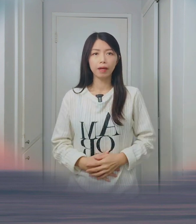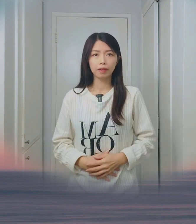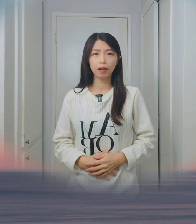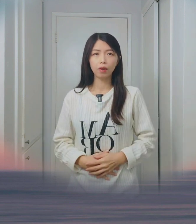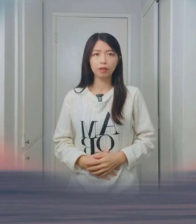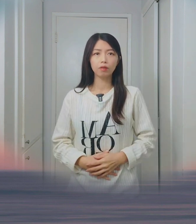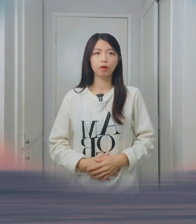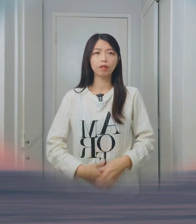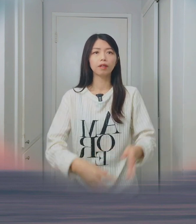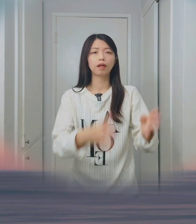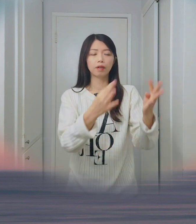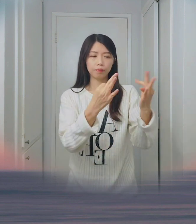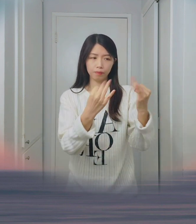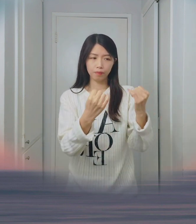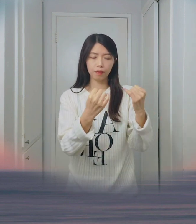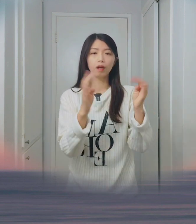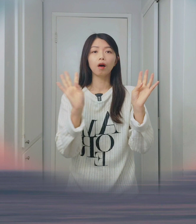많음에, 많다라고 하는 뜻의 수어는